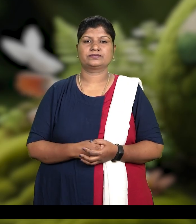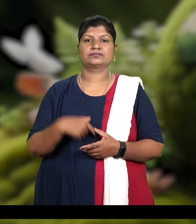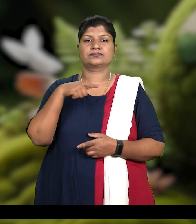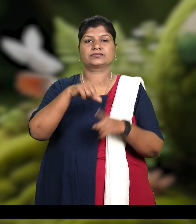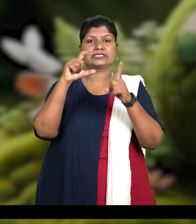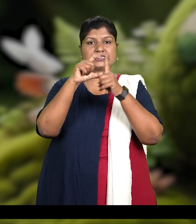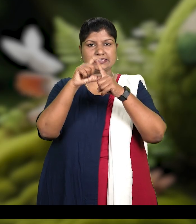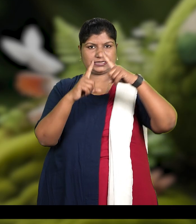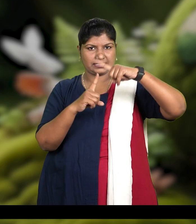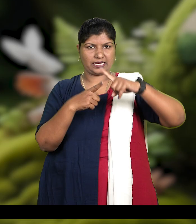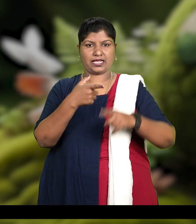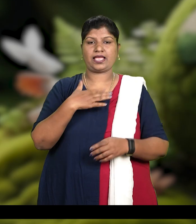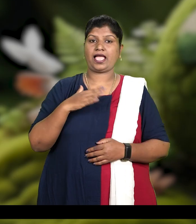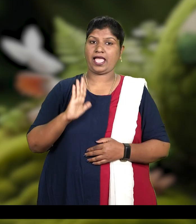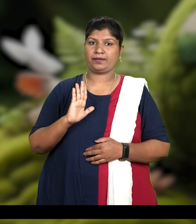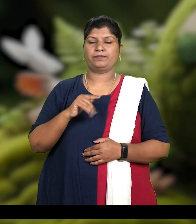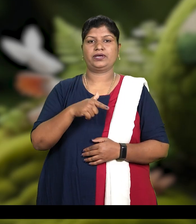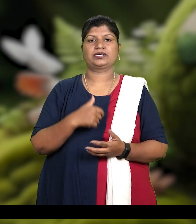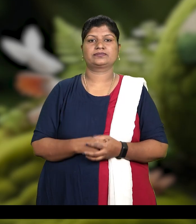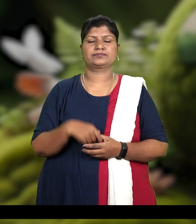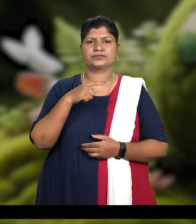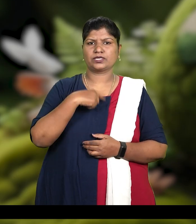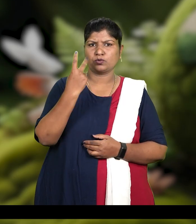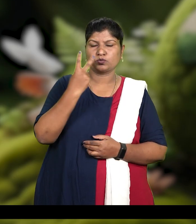आईच्या दुधातही DDT आढळून आला.